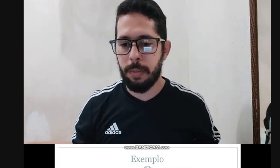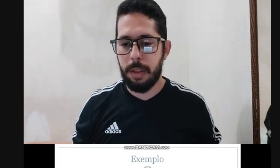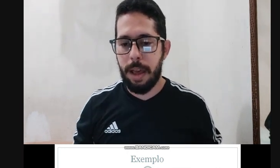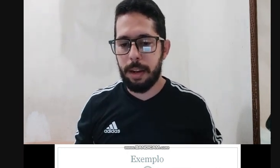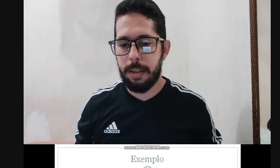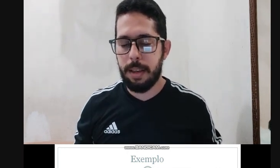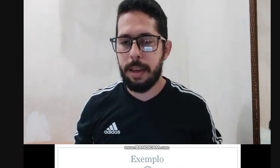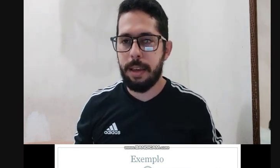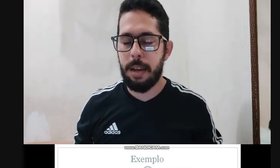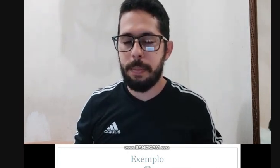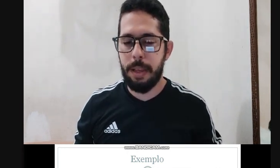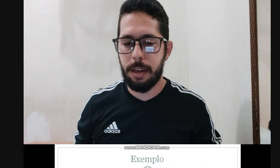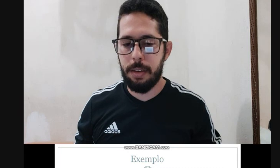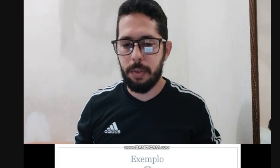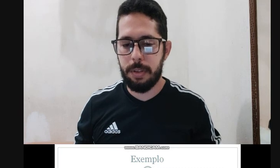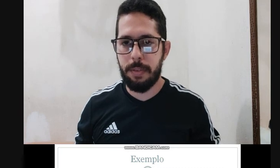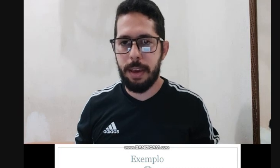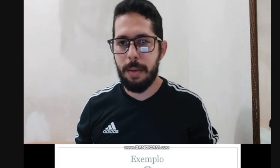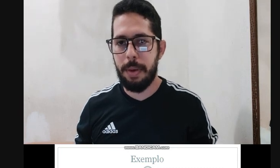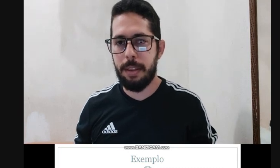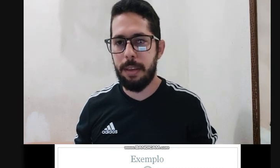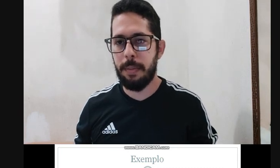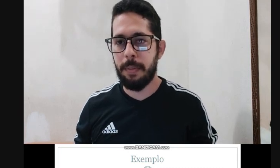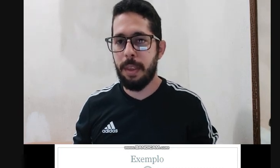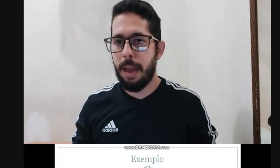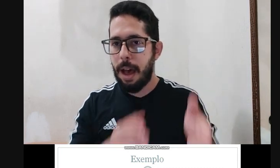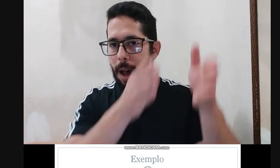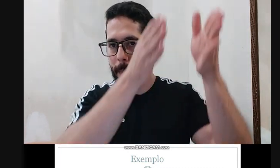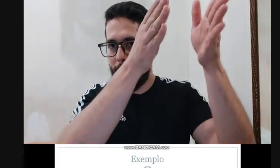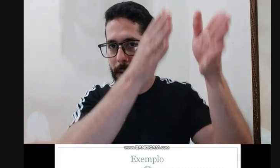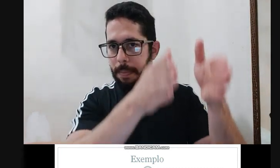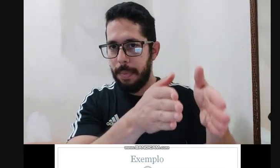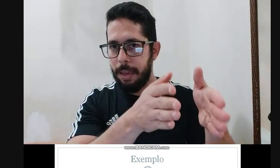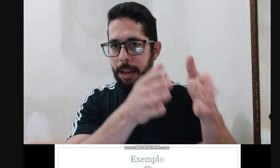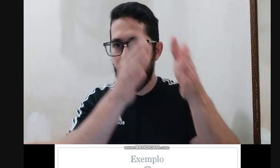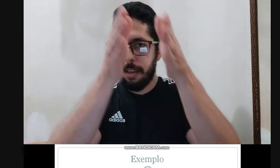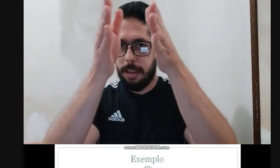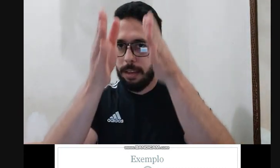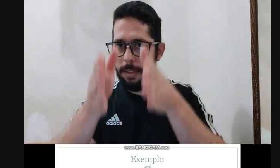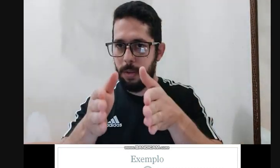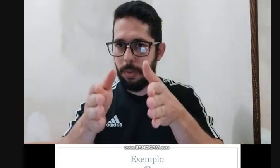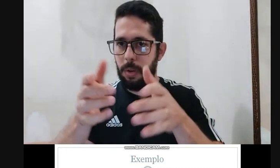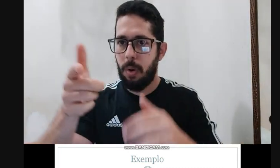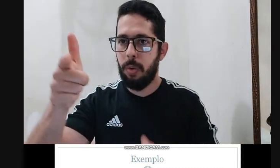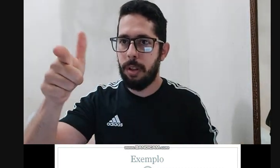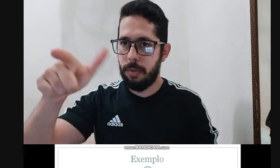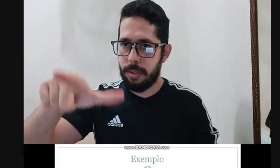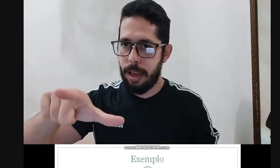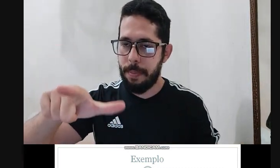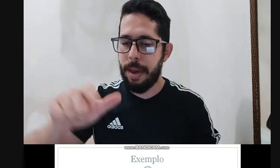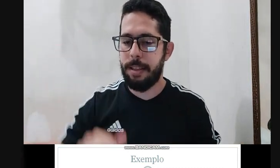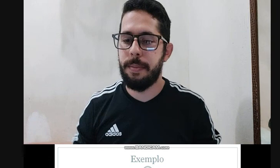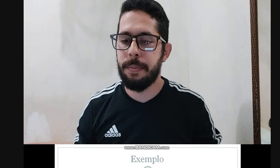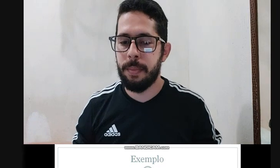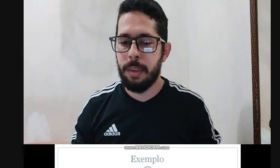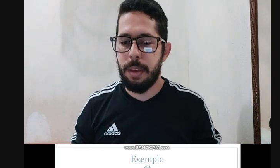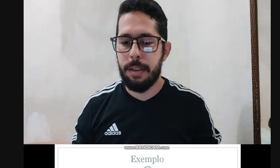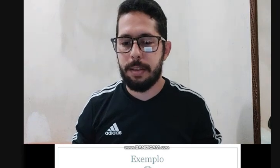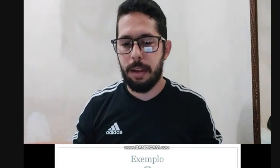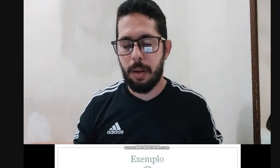certo? A regra de Sarri ela implica que você vai repetir a primeira e segunda coluna. Você